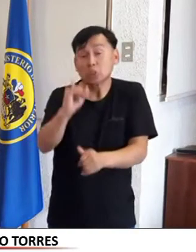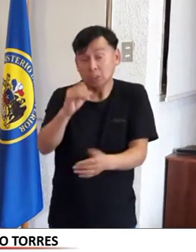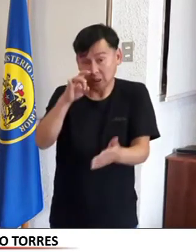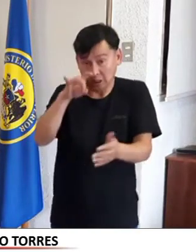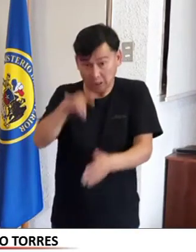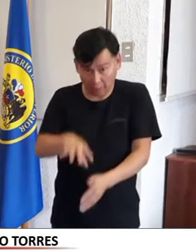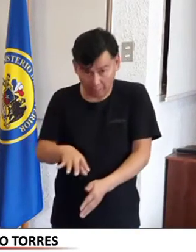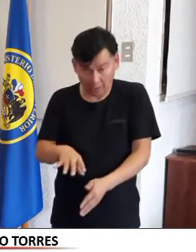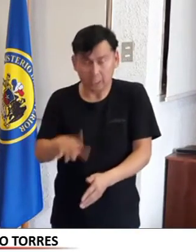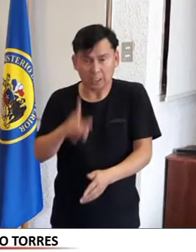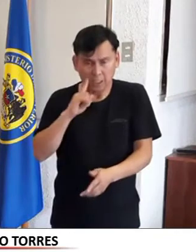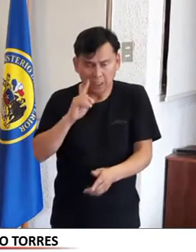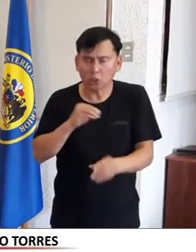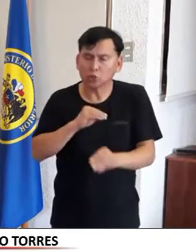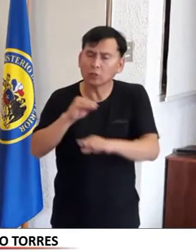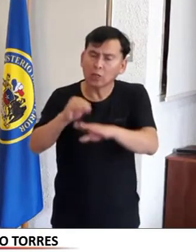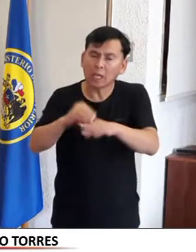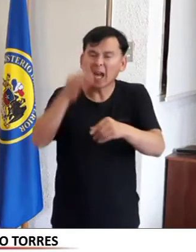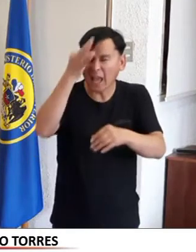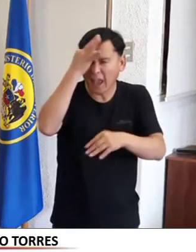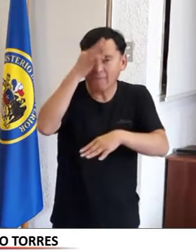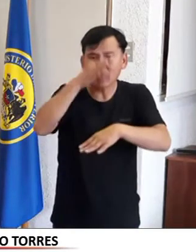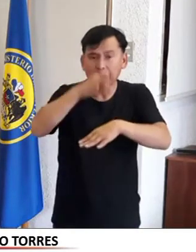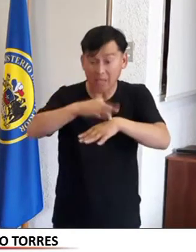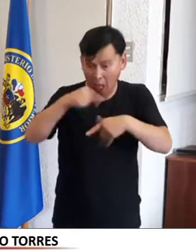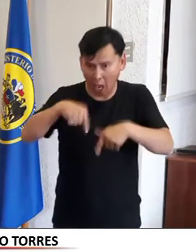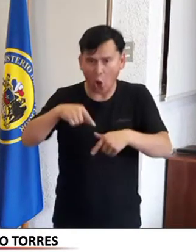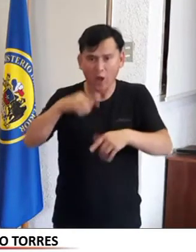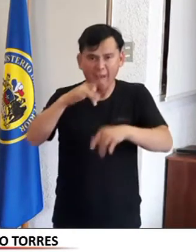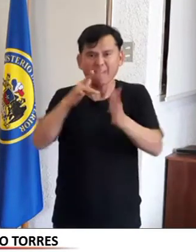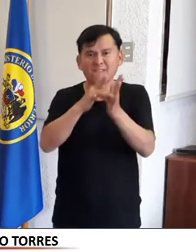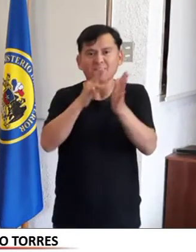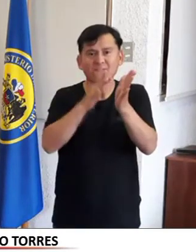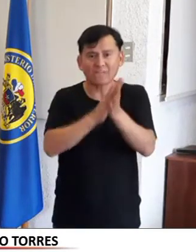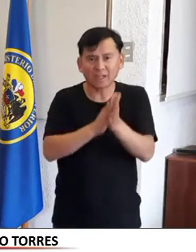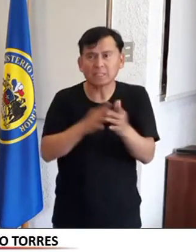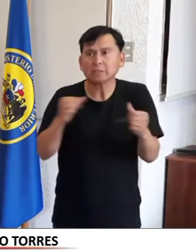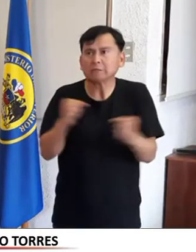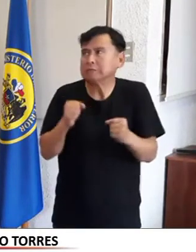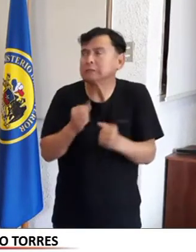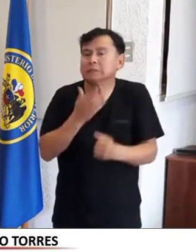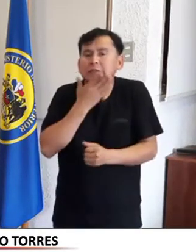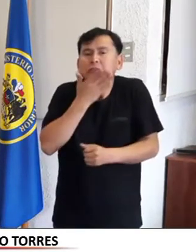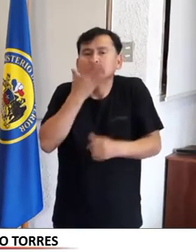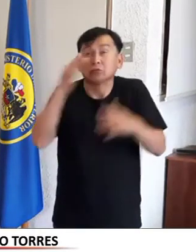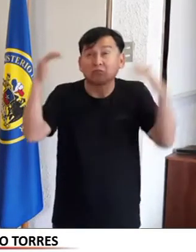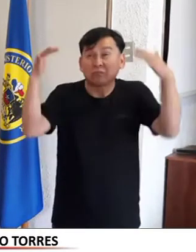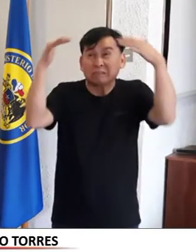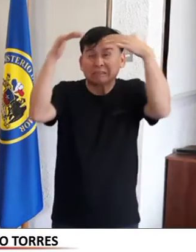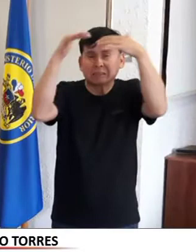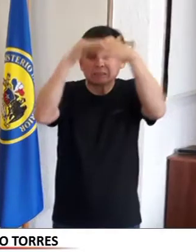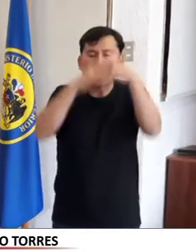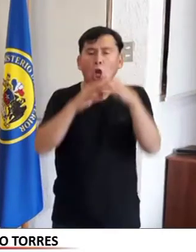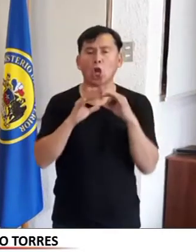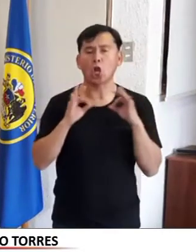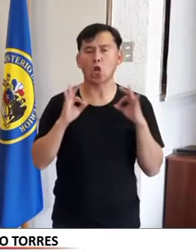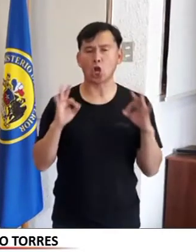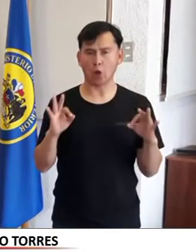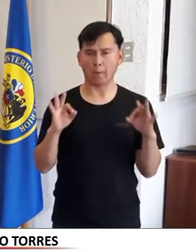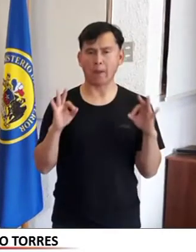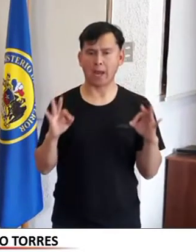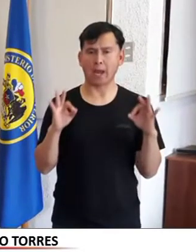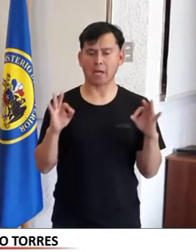sabemos es lo que hemos reforzado, que las enfermedades respiratorias en esta región, dadas las condiciones climáticas, son normalmente, ¿no es